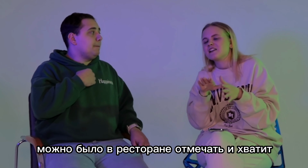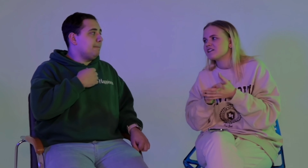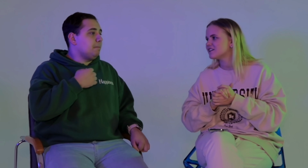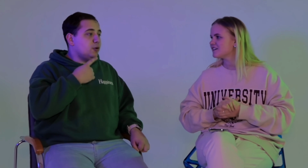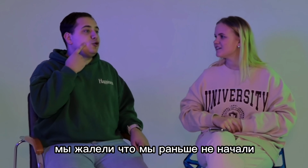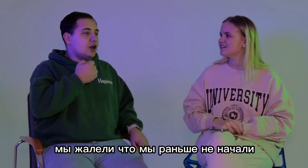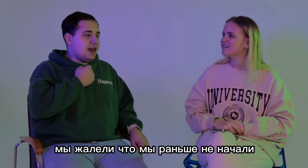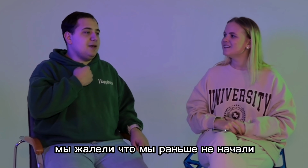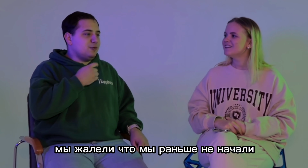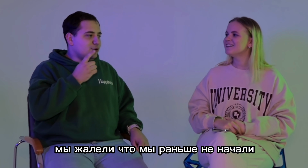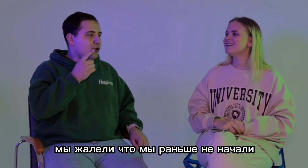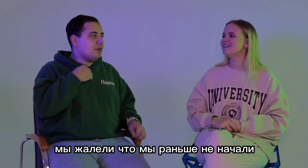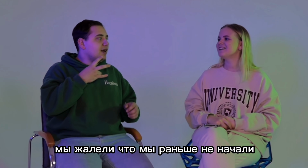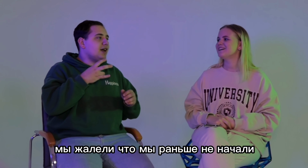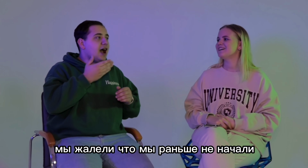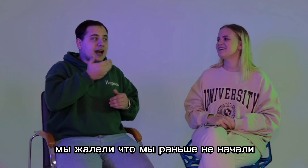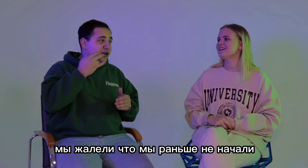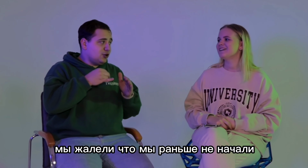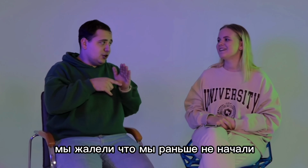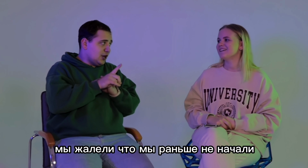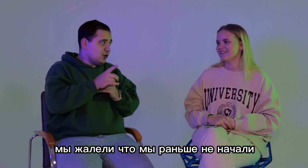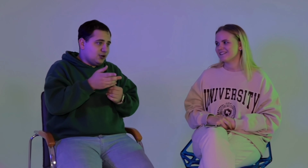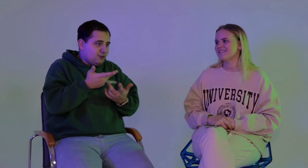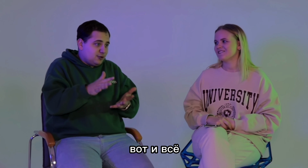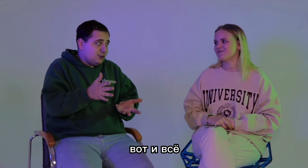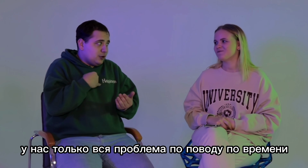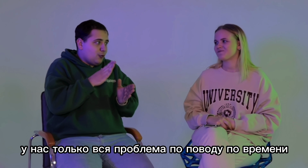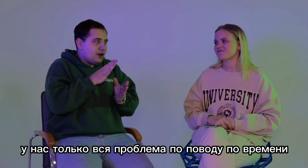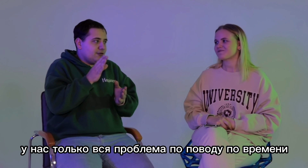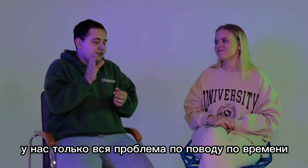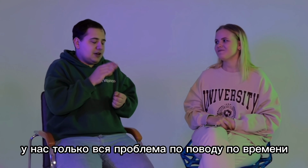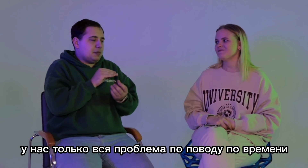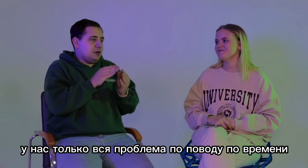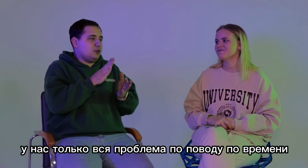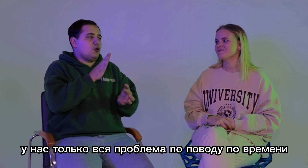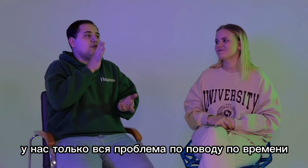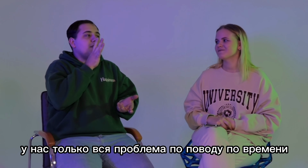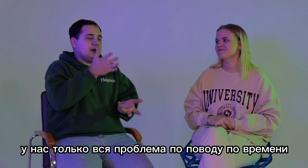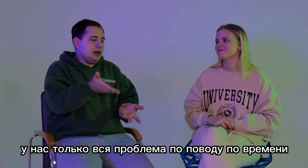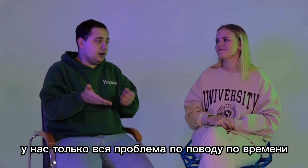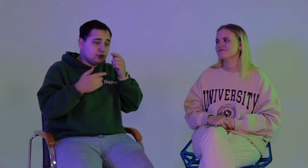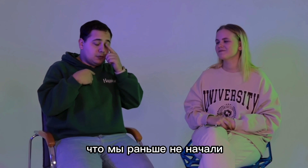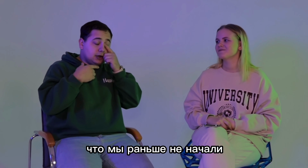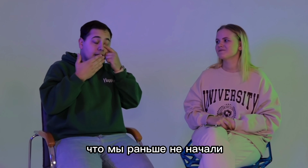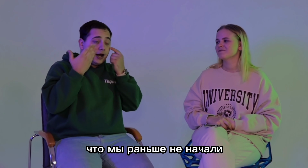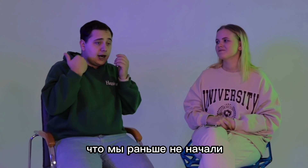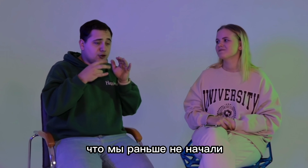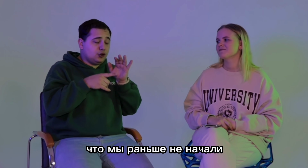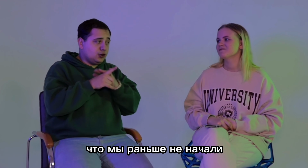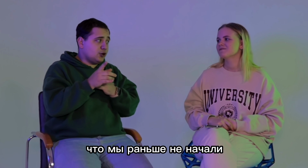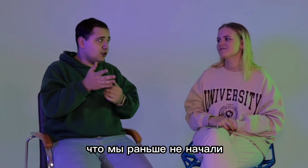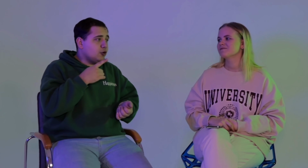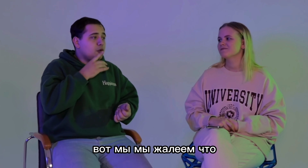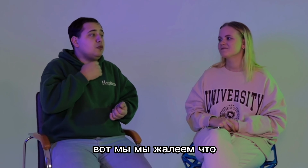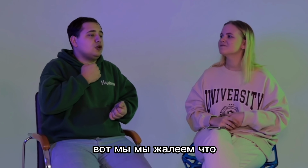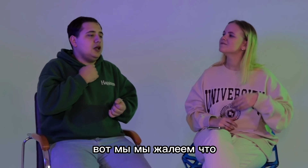хватит. Мы жалеем, что мы раньше не начали, вот еще у нас только вся проблема по поводу времени, что мы раньше не начали, вот мы жалеем,